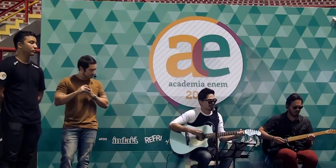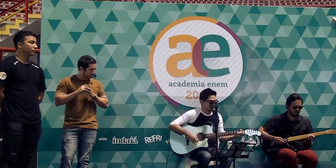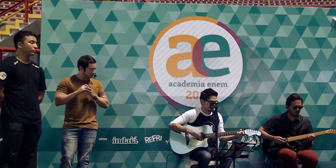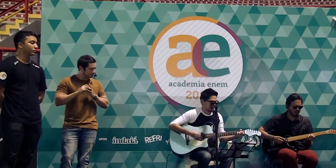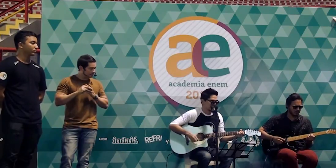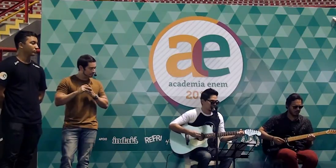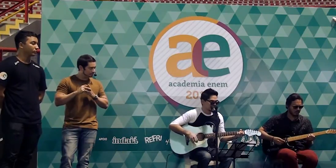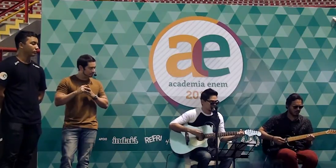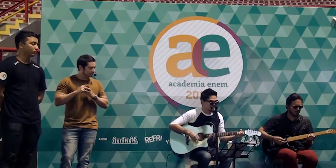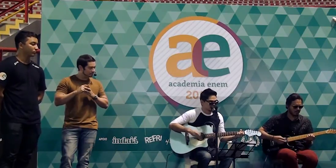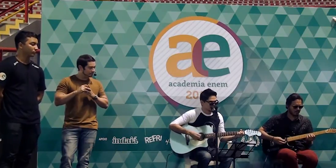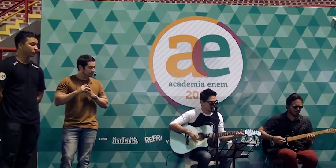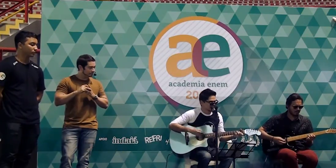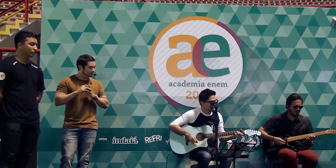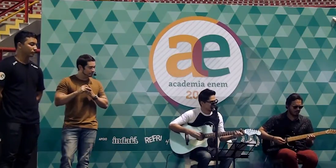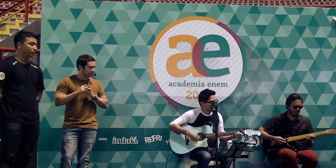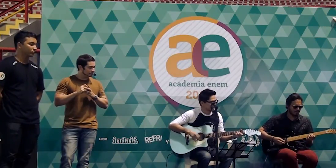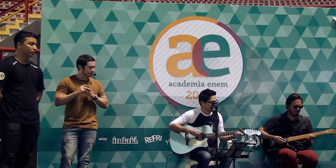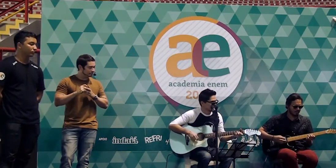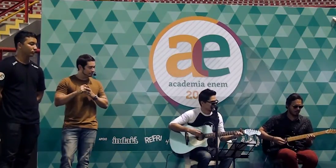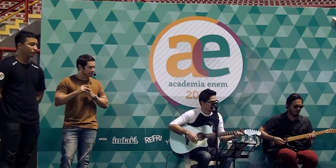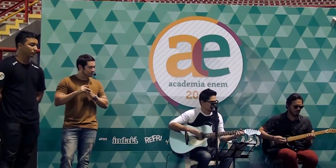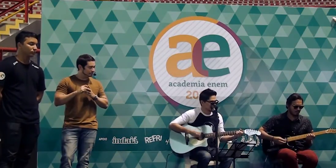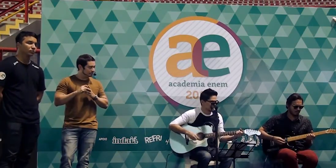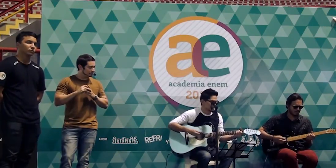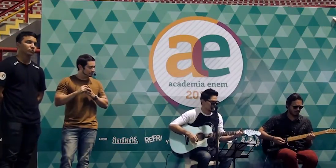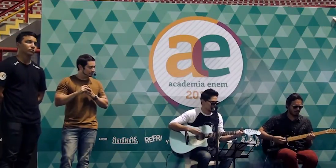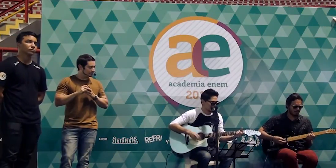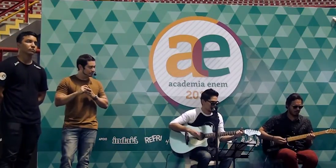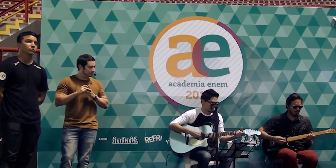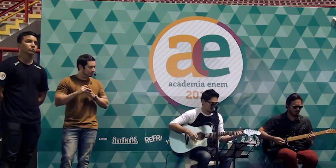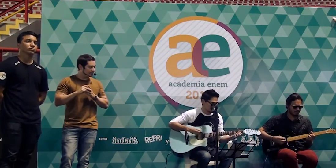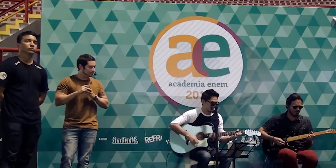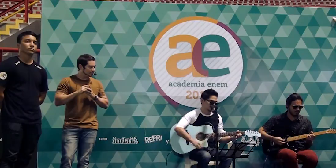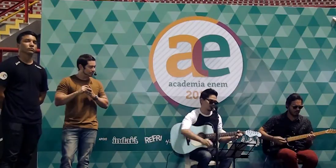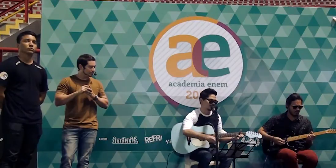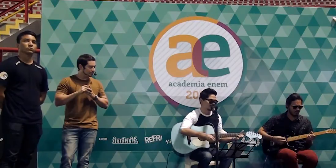faça esquecer.